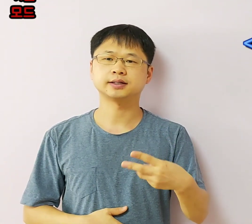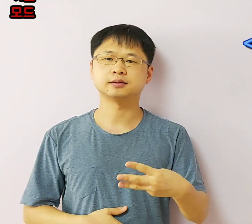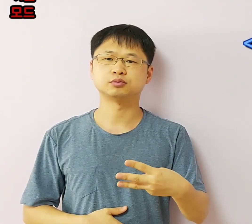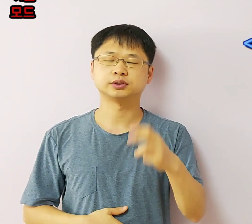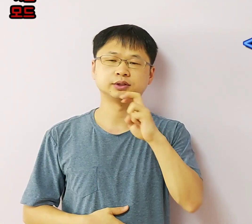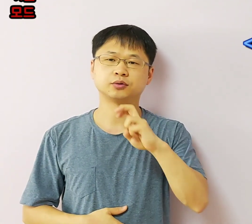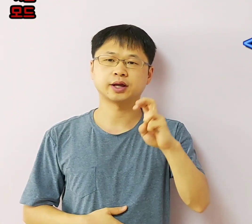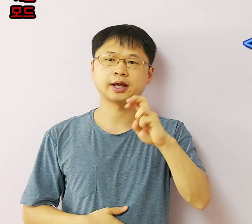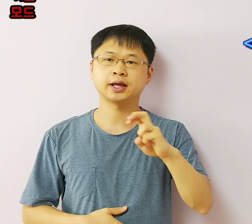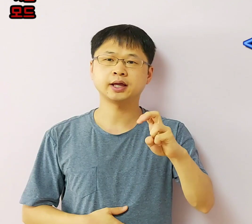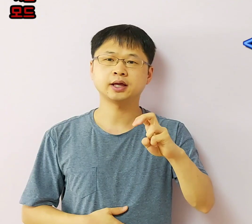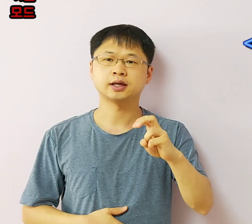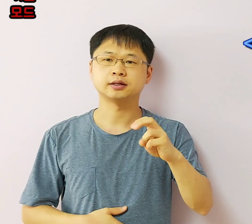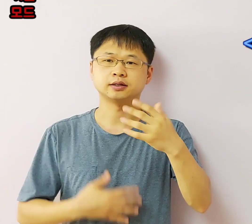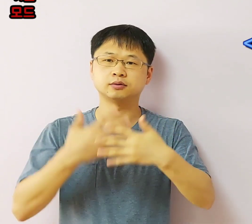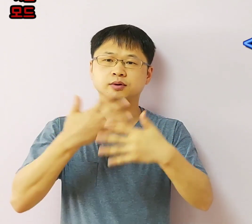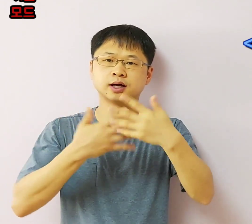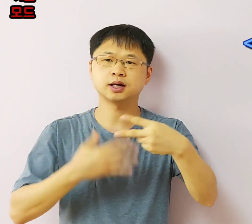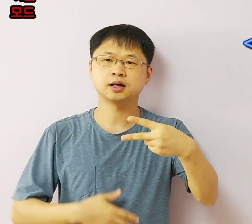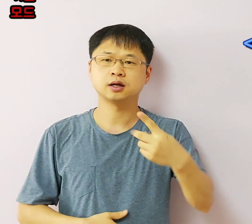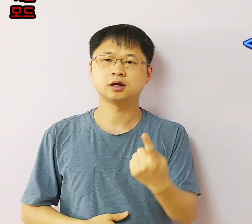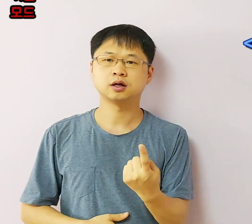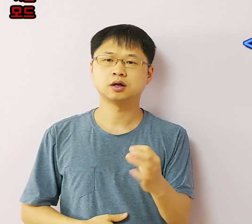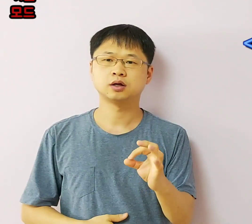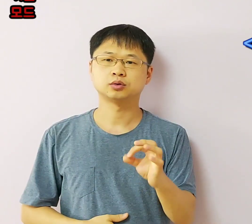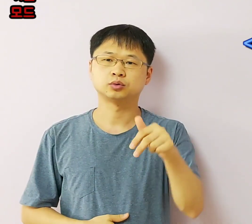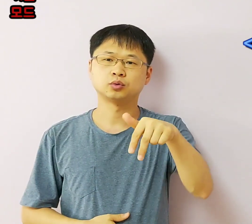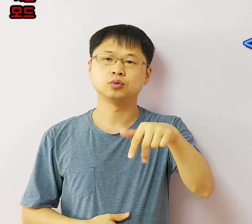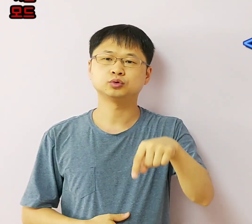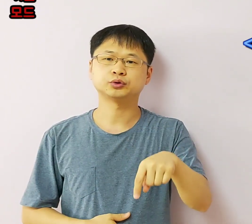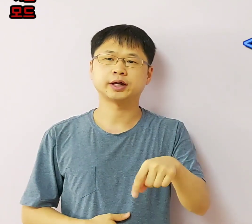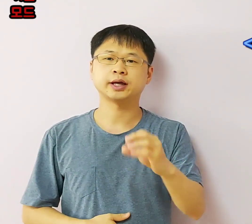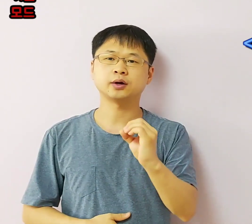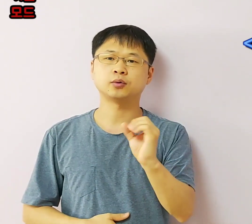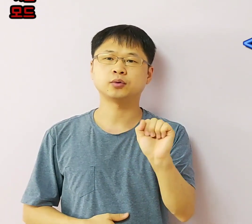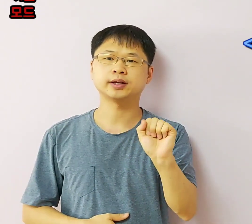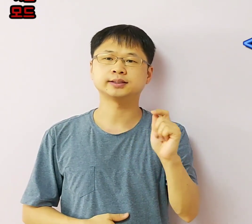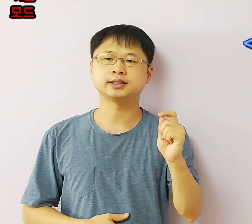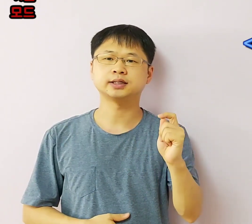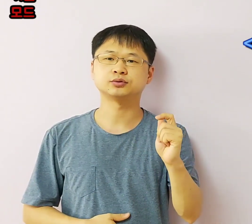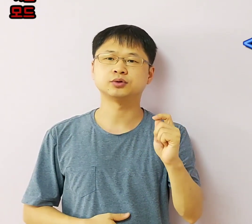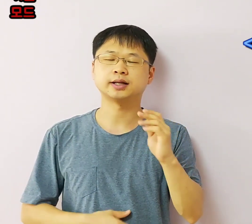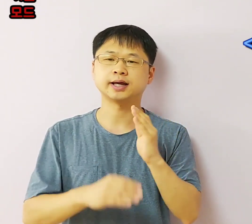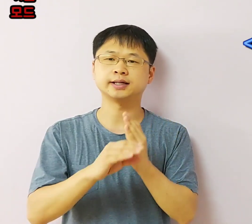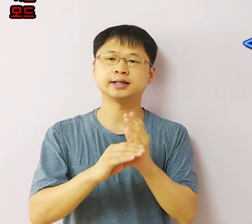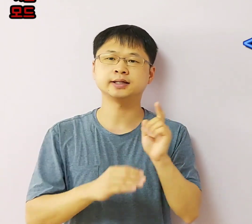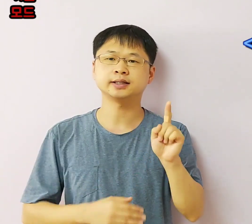강하늘님께서 부르신 노래, 영화 동주의 OST 중 하나인